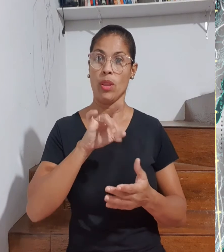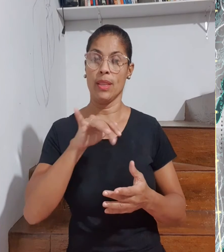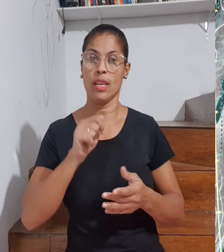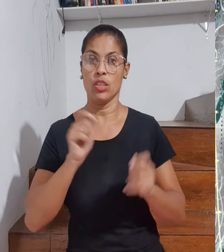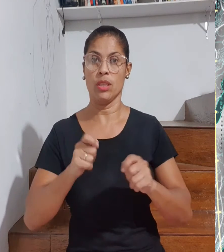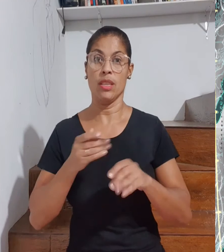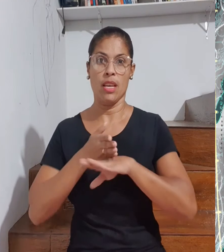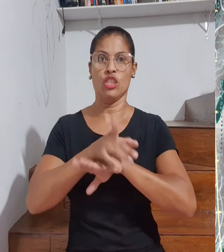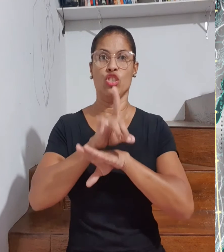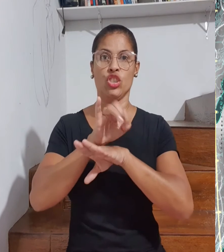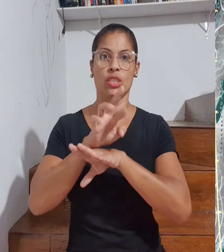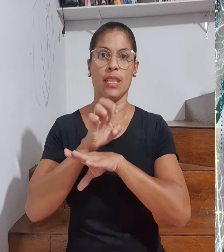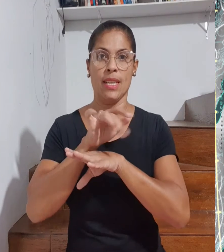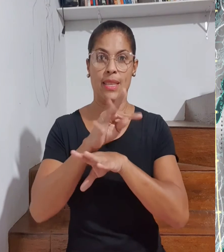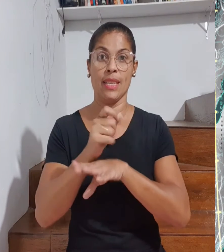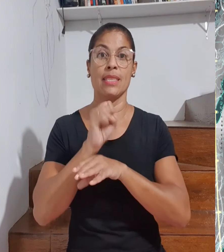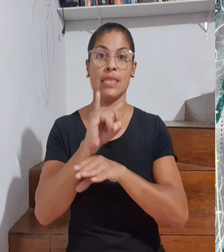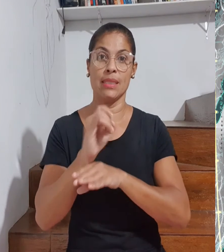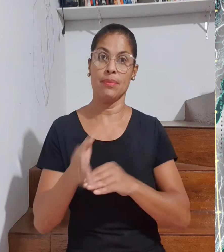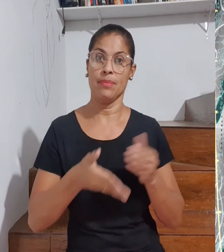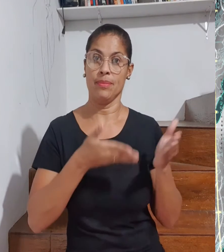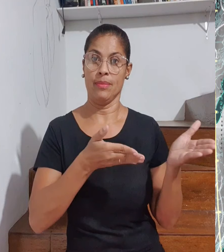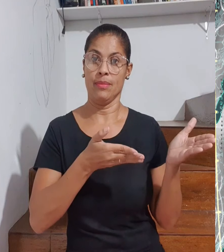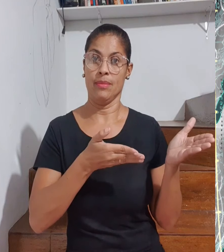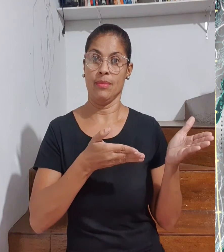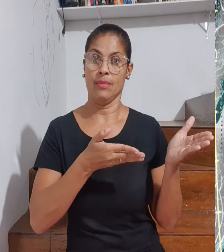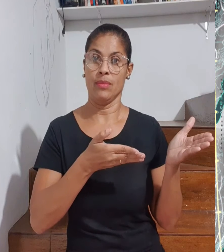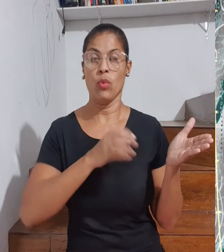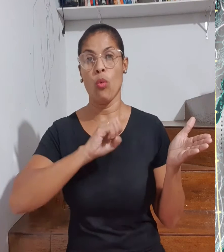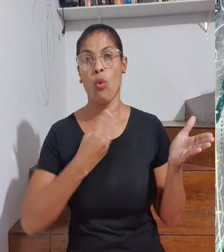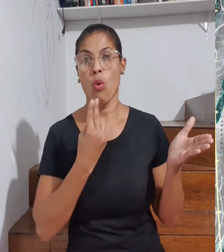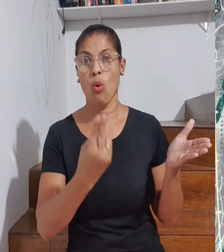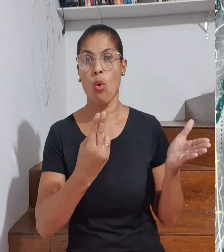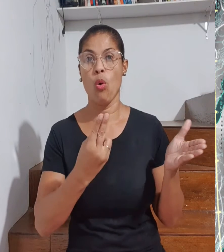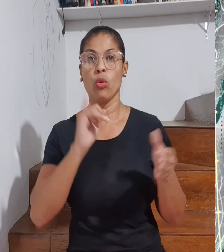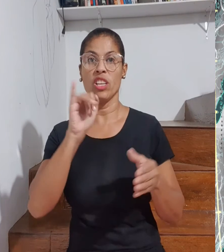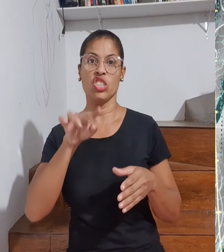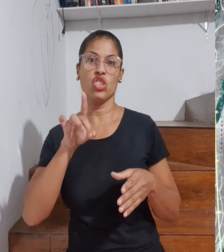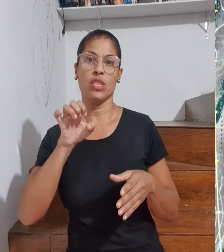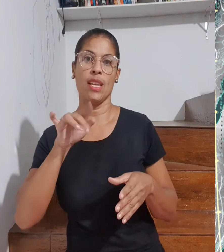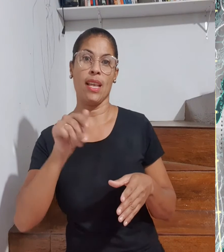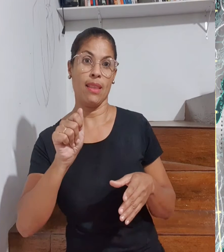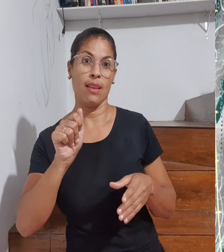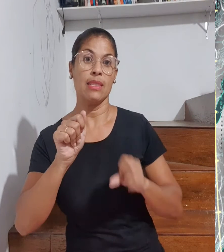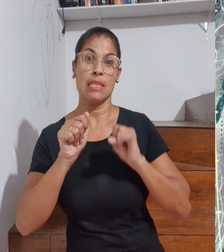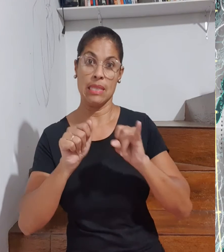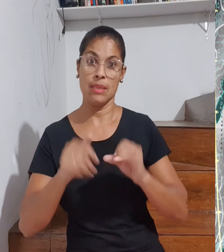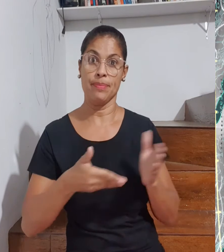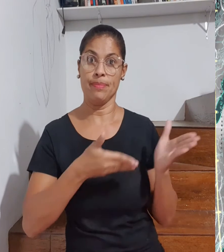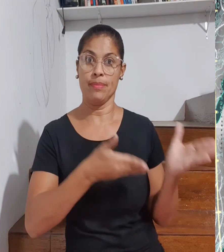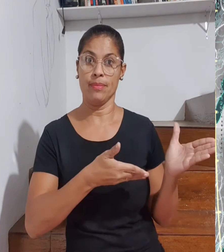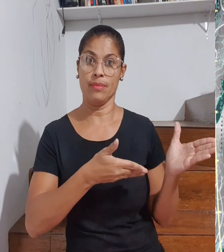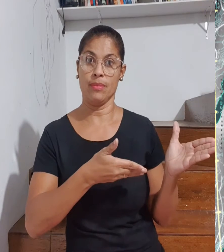forma direta, quando são agonistas dos receptores colinérgicos, ou de forma indireta,